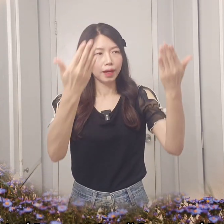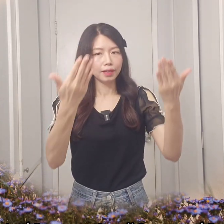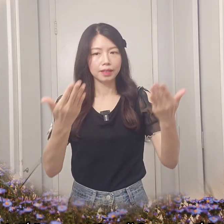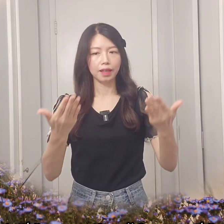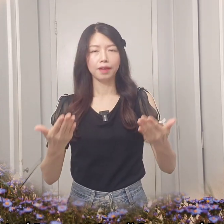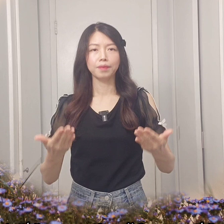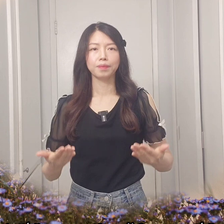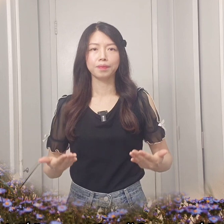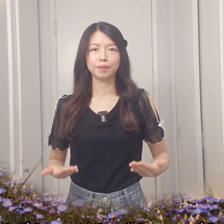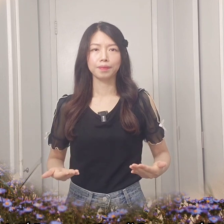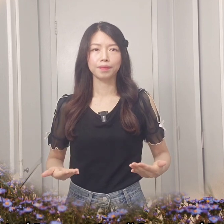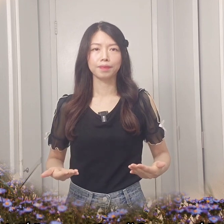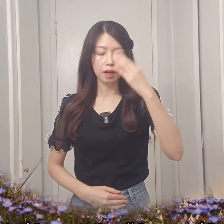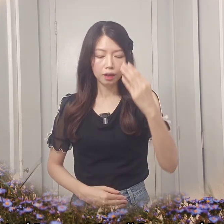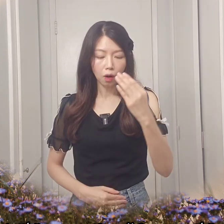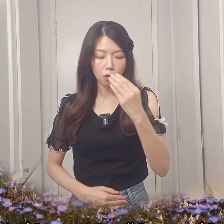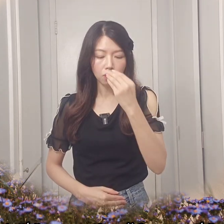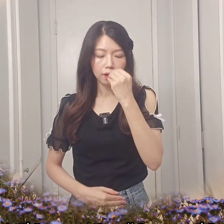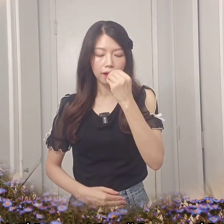말씀하시네.